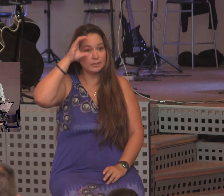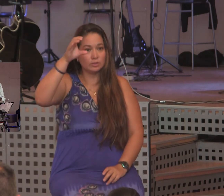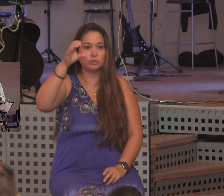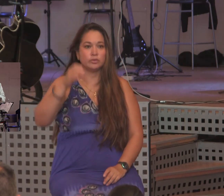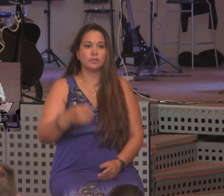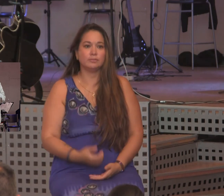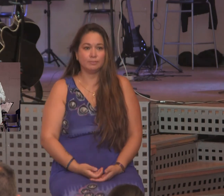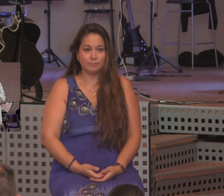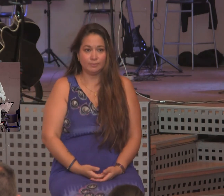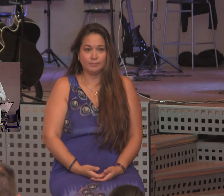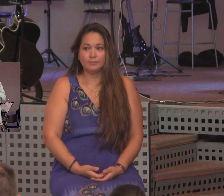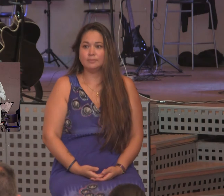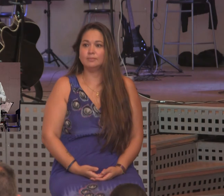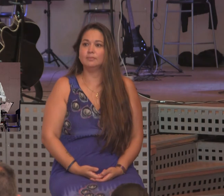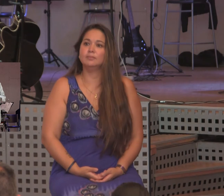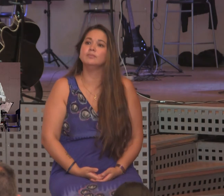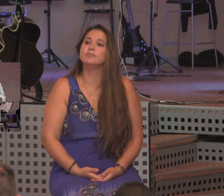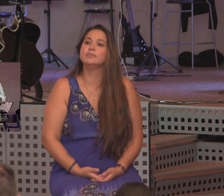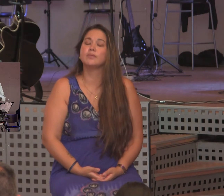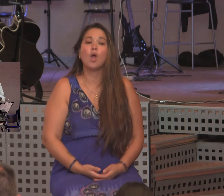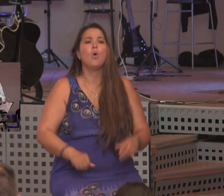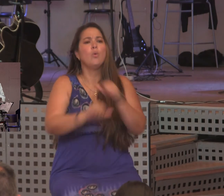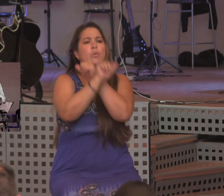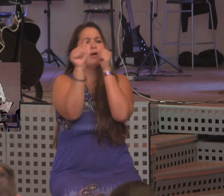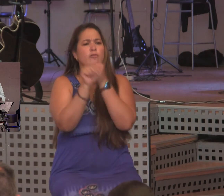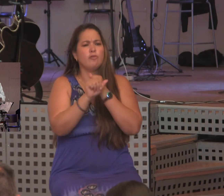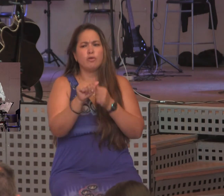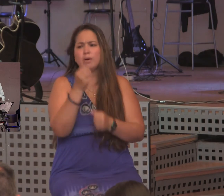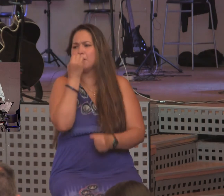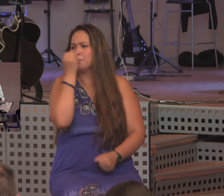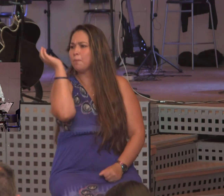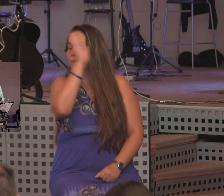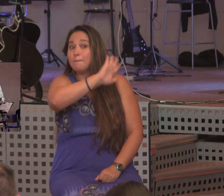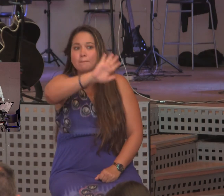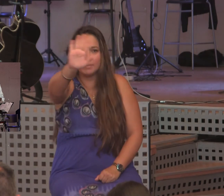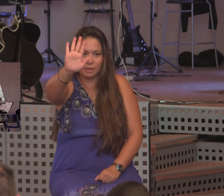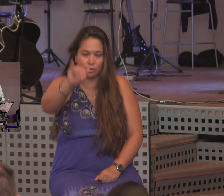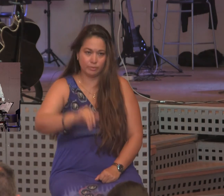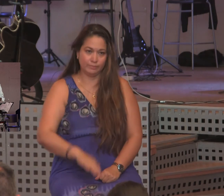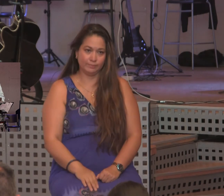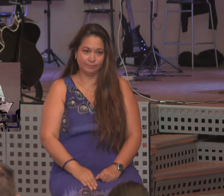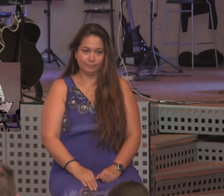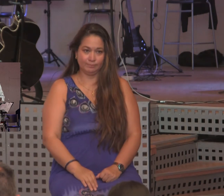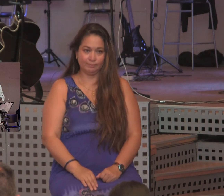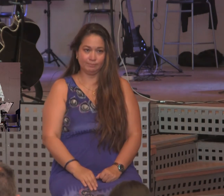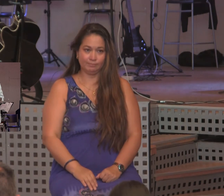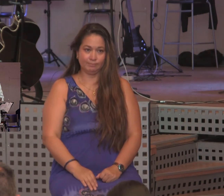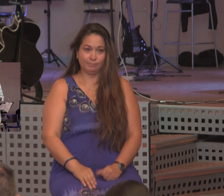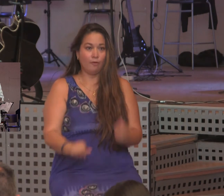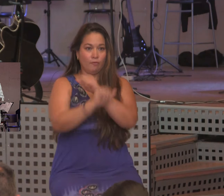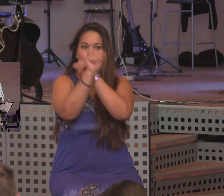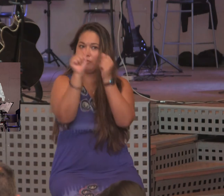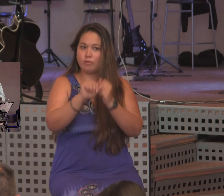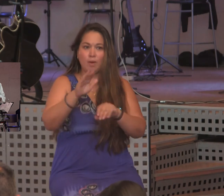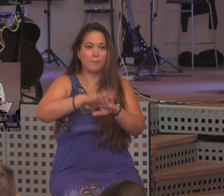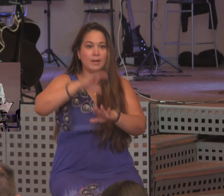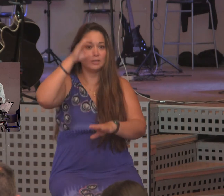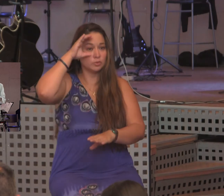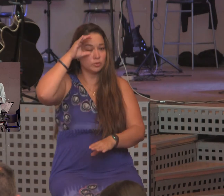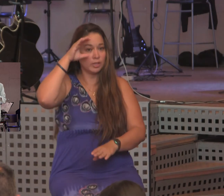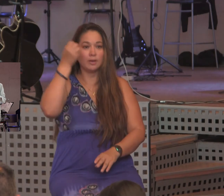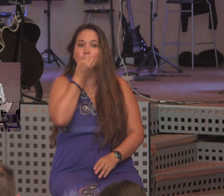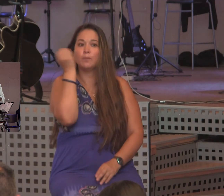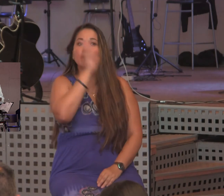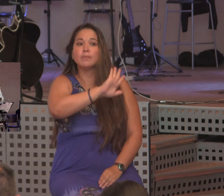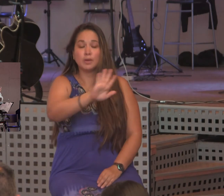forma, si cabe, mejor, yo diría que más que mejor, mayor de oír. Ellos estaban acostumbrados a